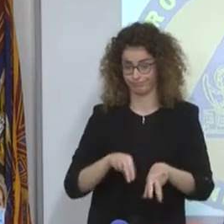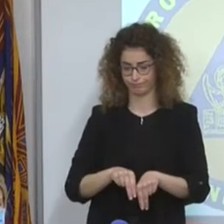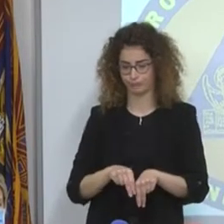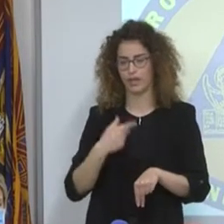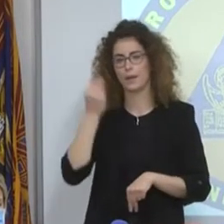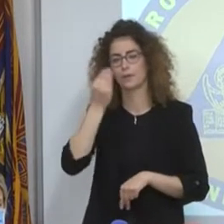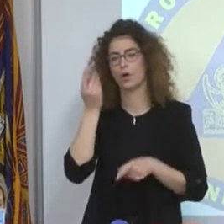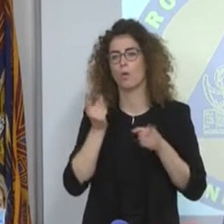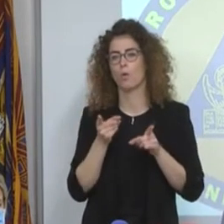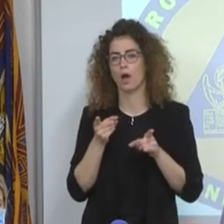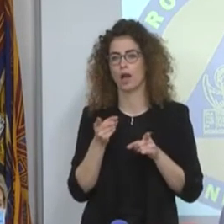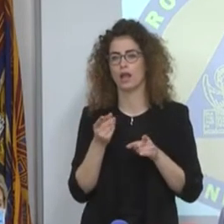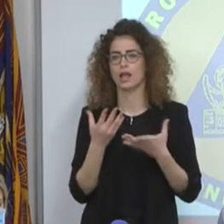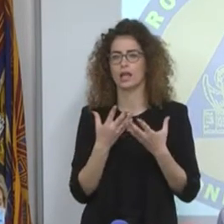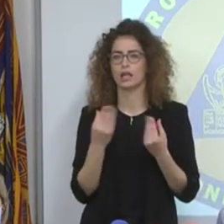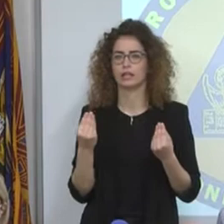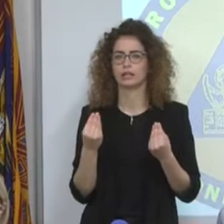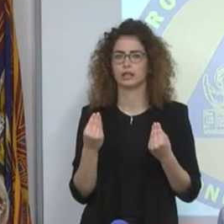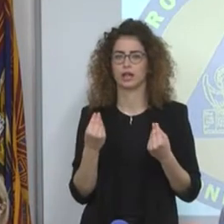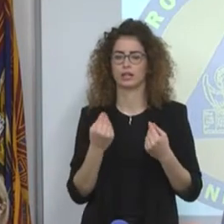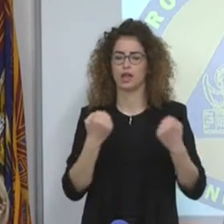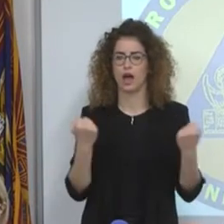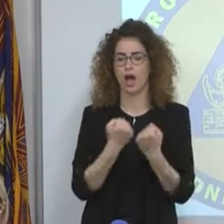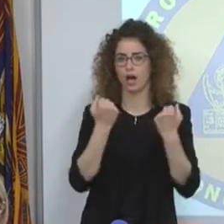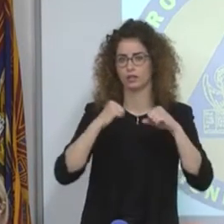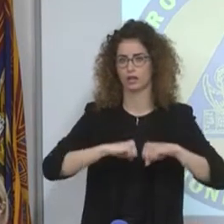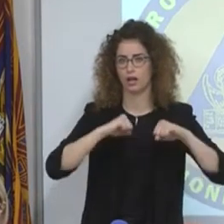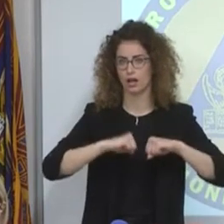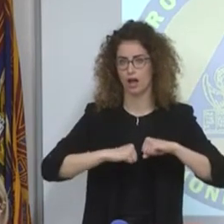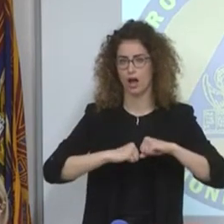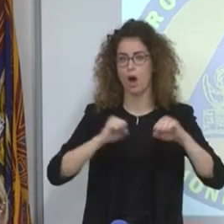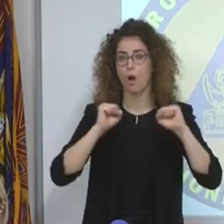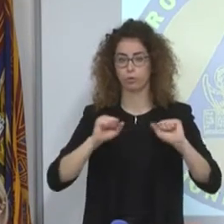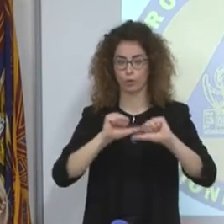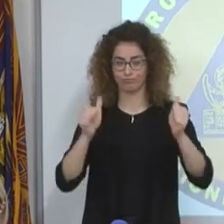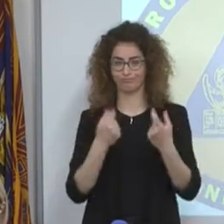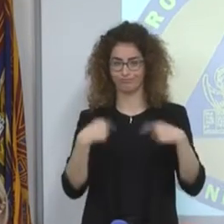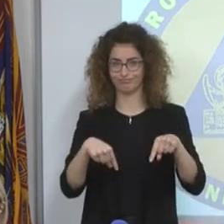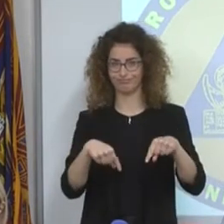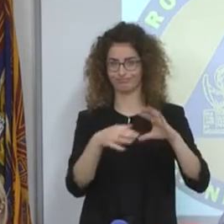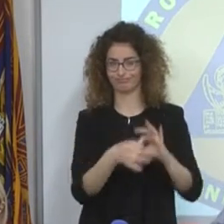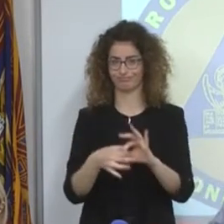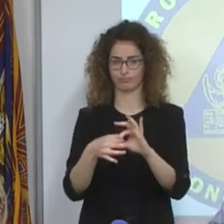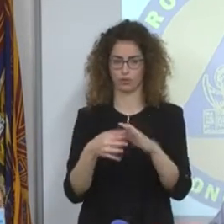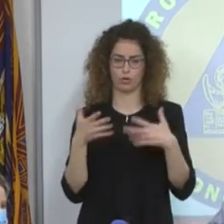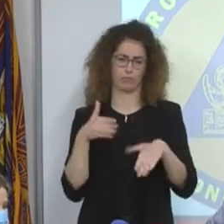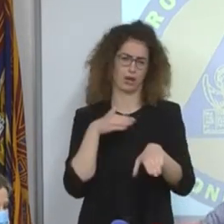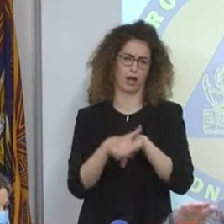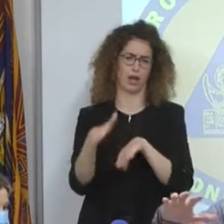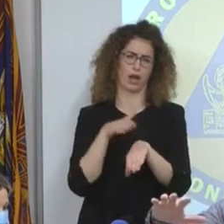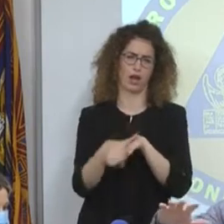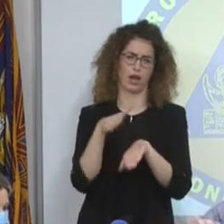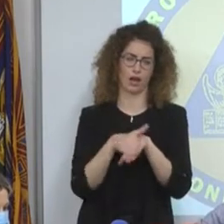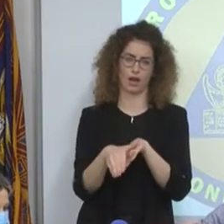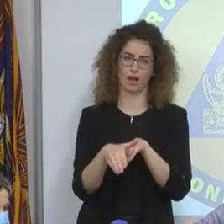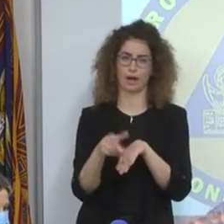anche al fatto che molte prestazioni sanitarie possono essere gestite con questa modalità che ormai abbiamo ben collaudato e quindi uno